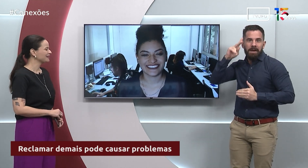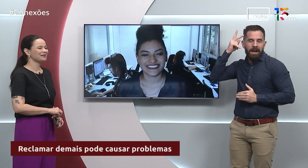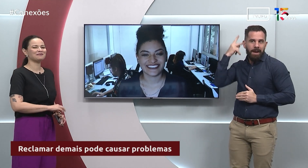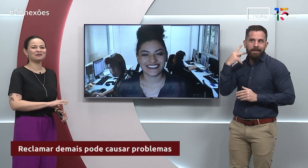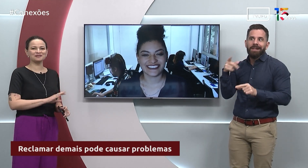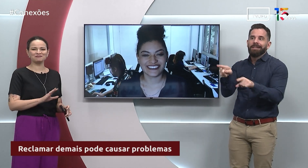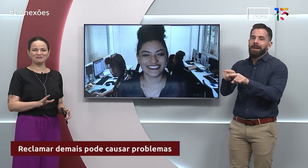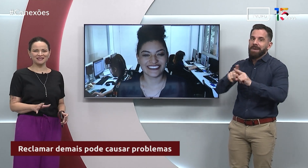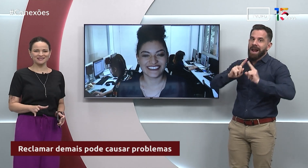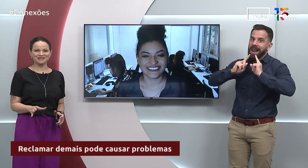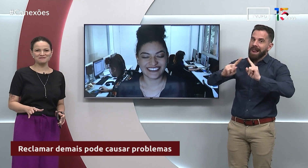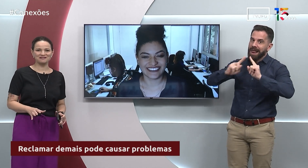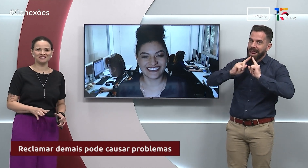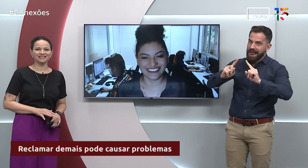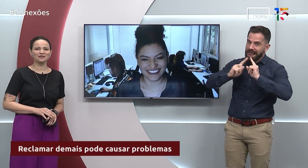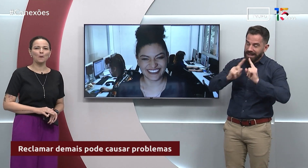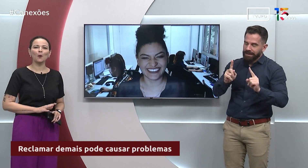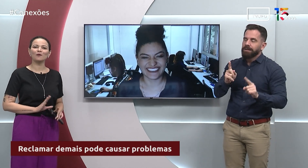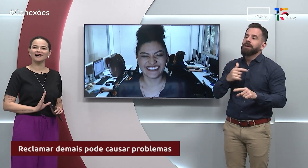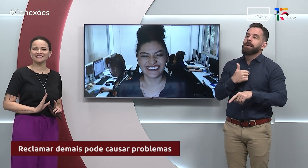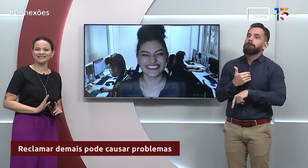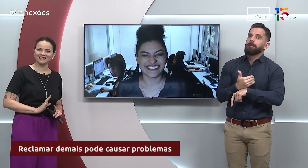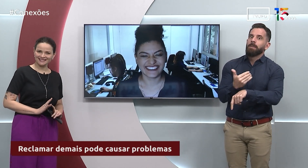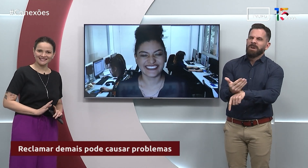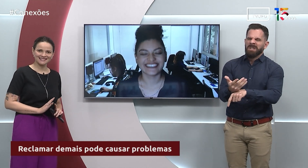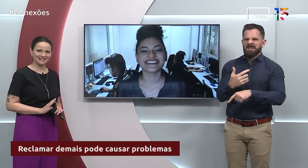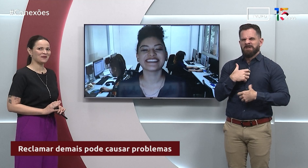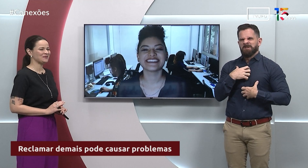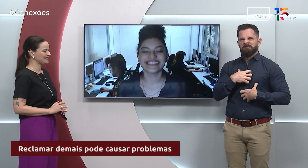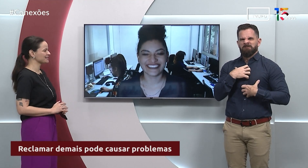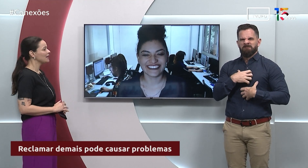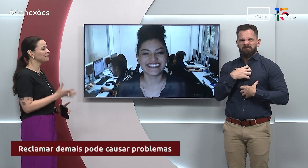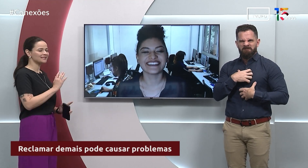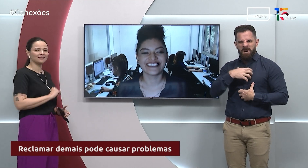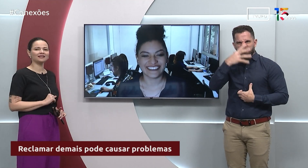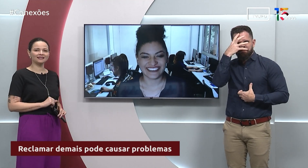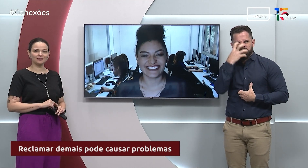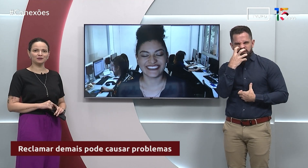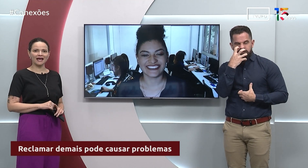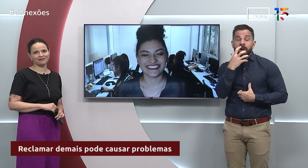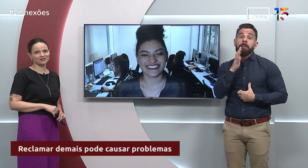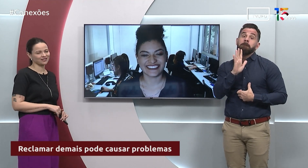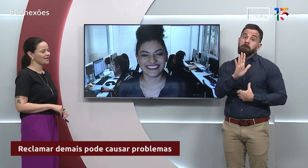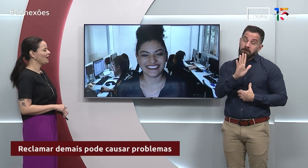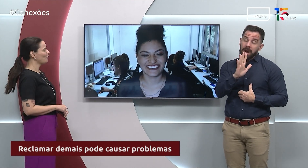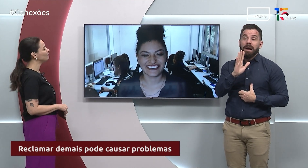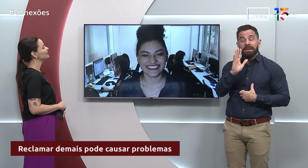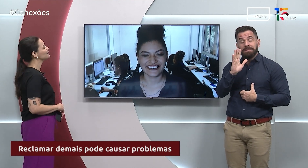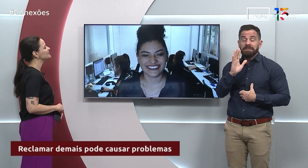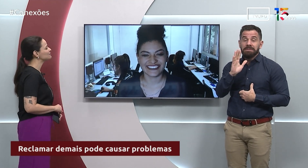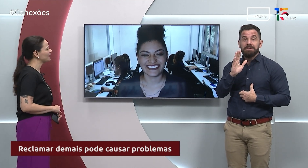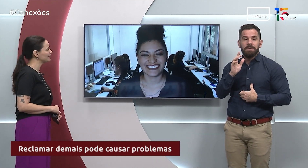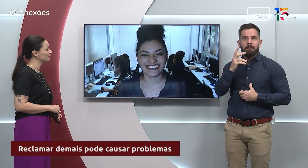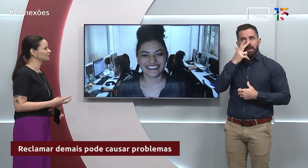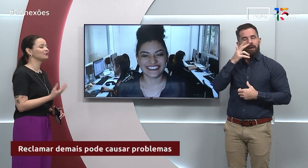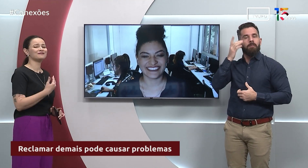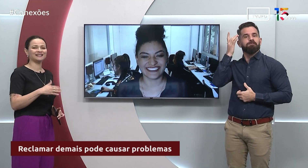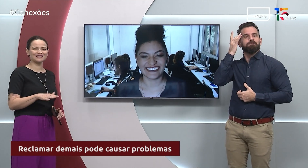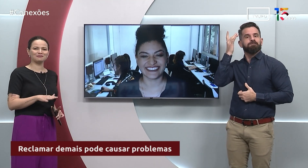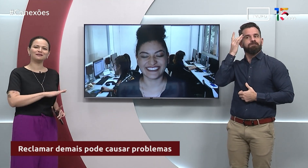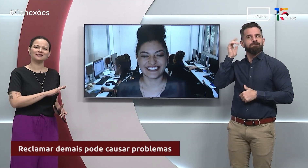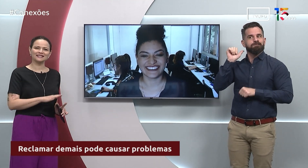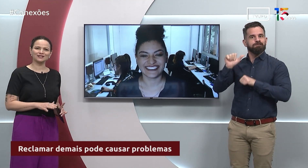reclamo em muitos momentos da minha vida, sou um pouco ranzinza geralmente, mas tenho tentado mudar. Eu acho que o amadurecimento